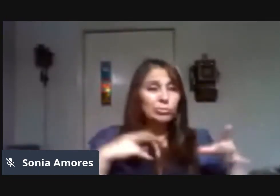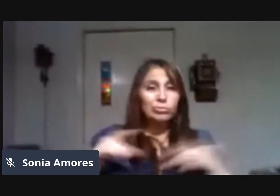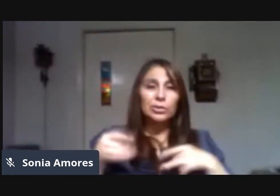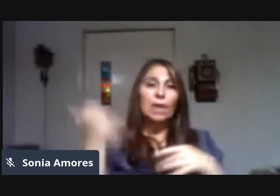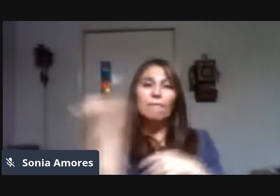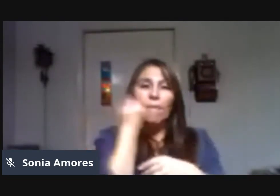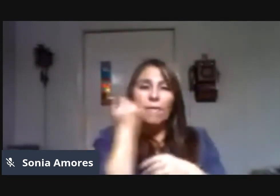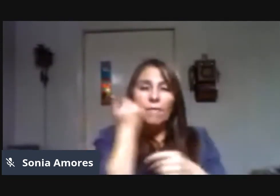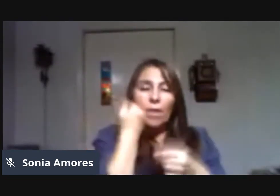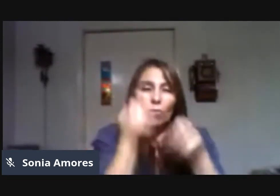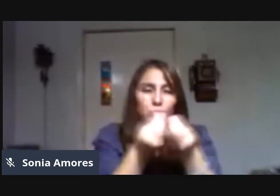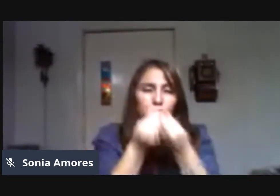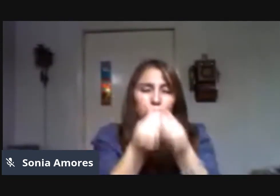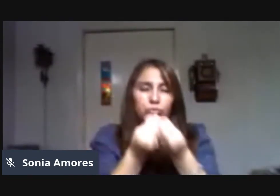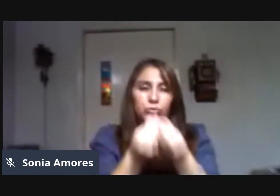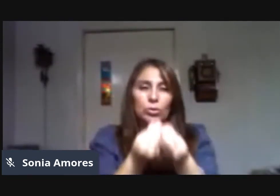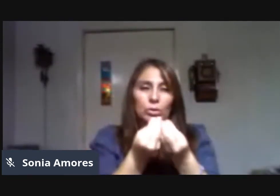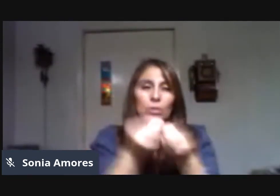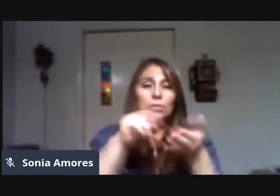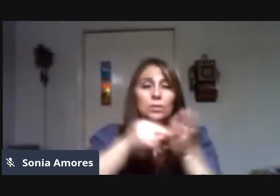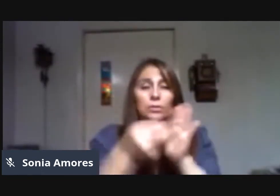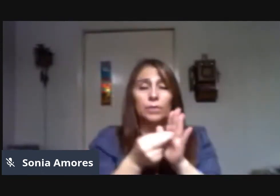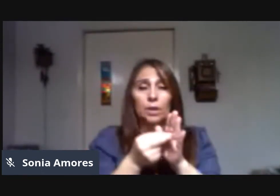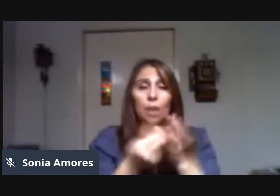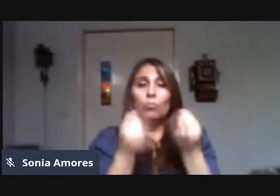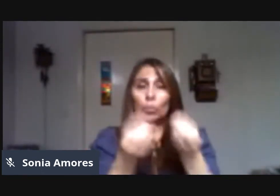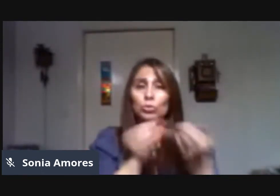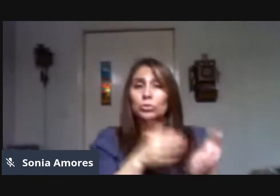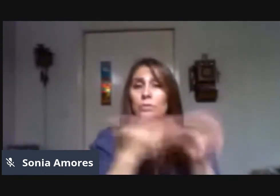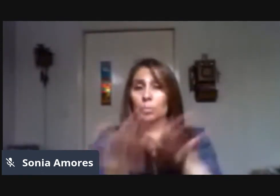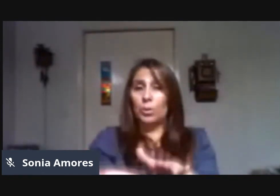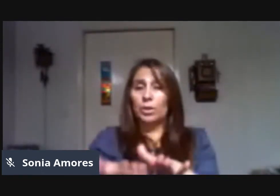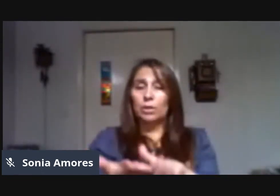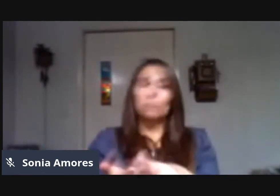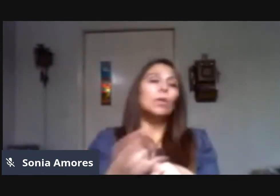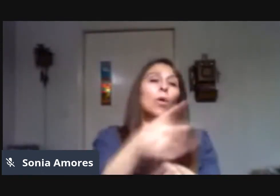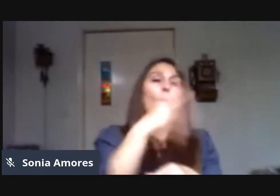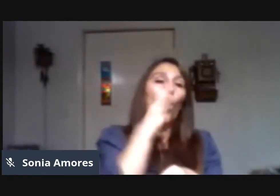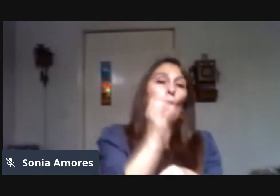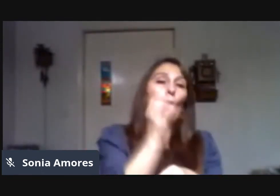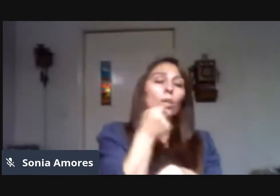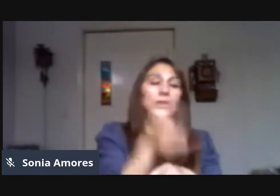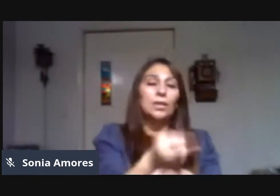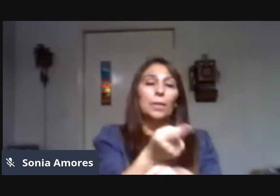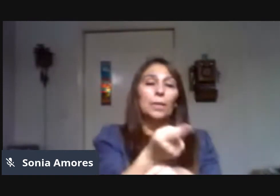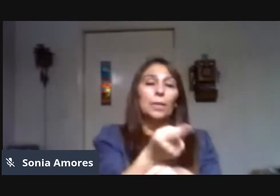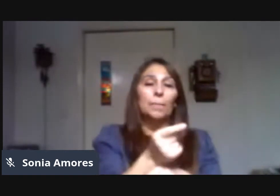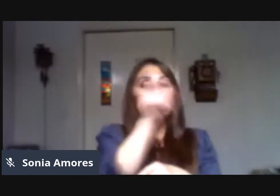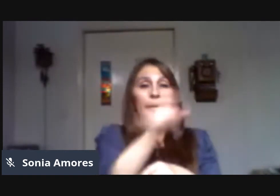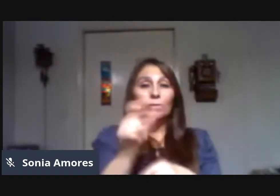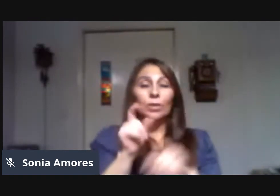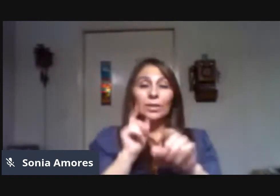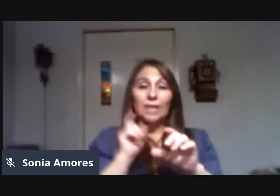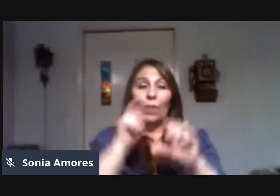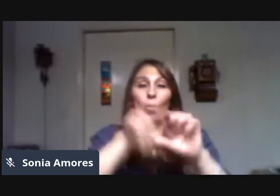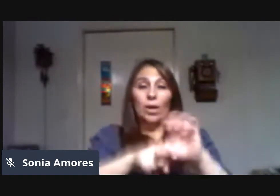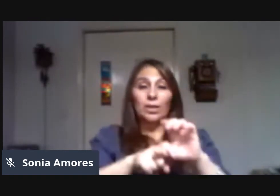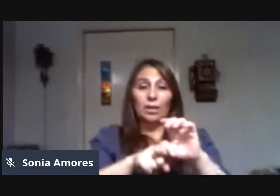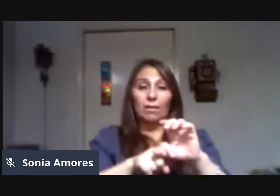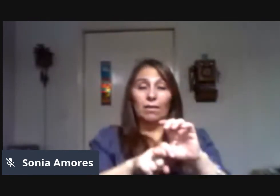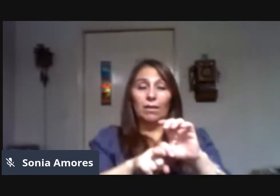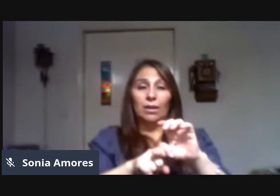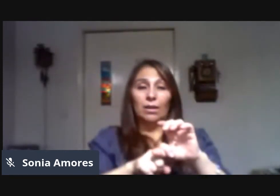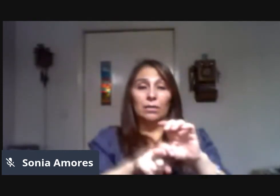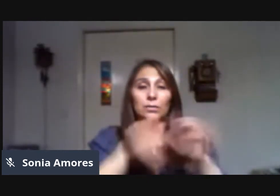decía, los niños en La Guajira se mueren de hambre. Tenemos enfermedades como el